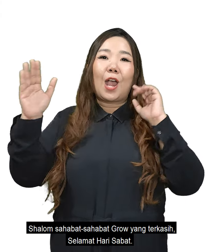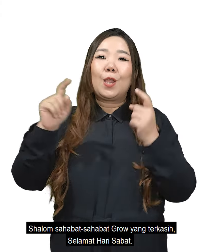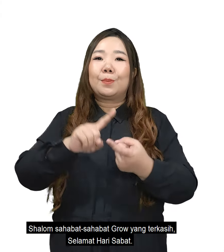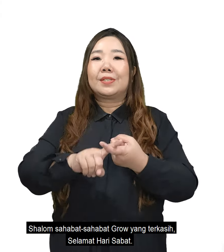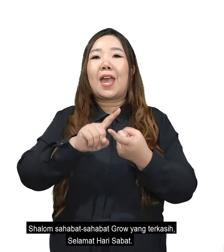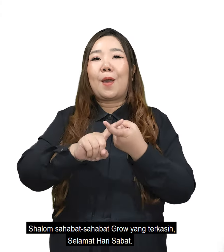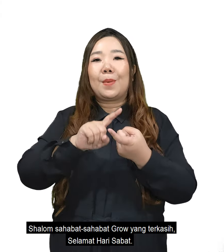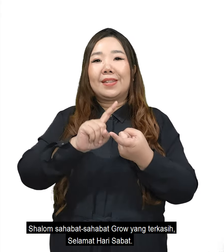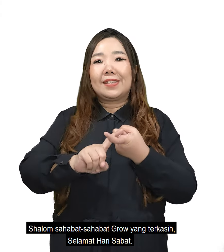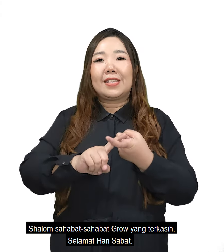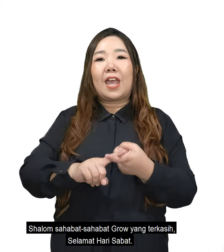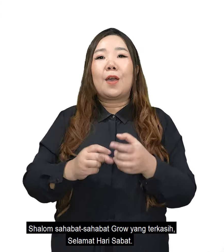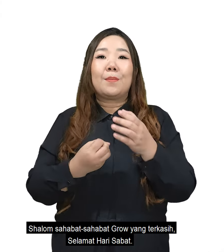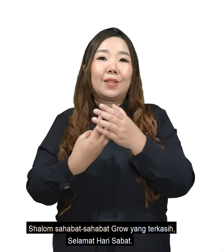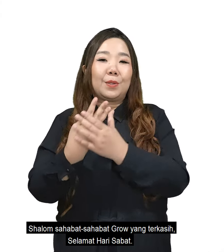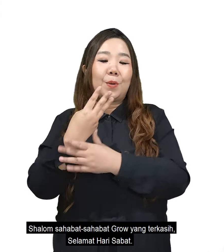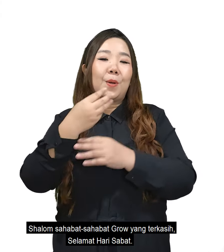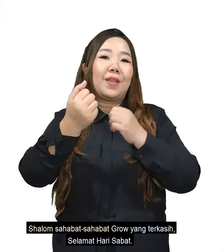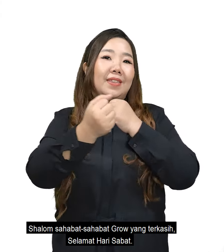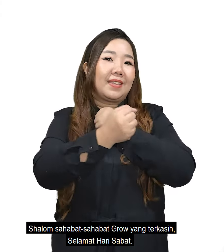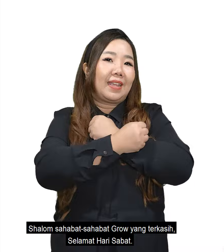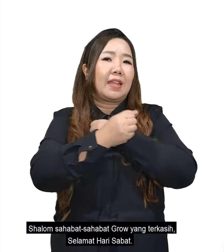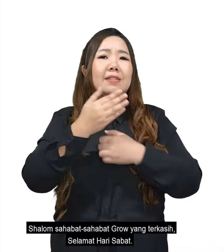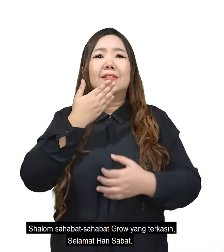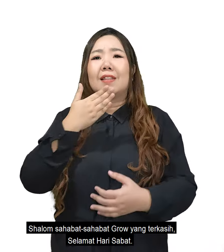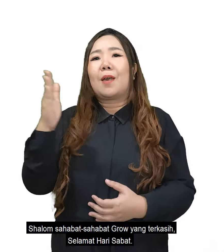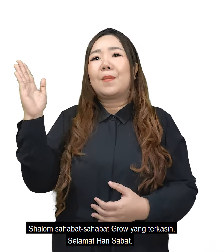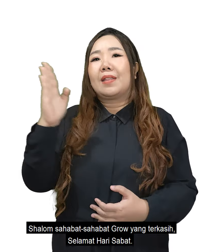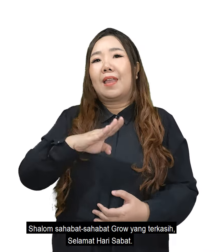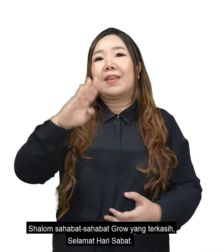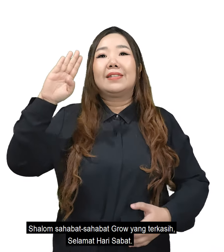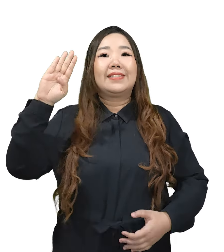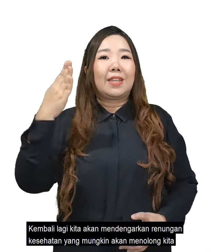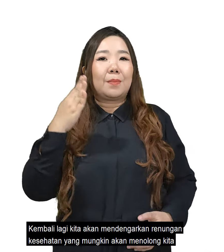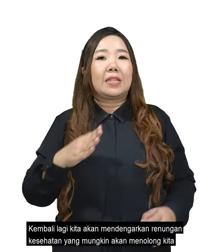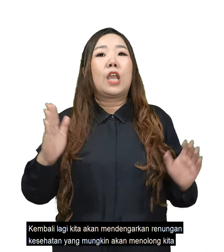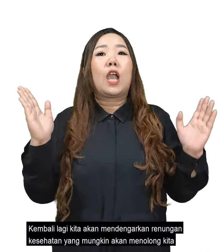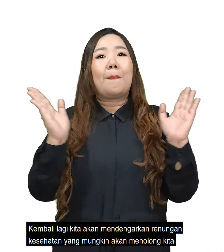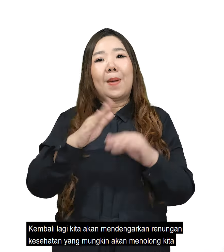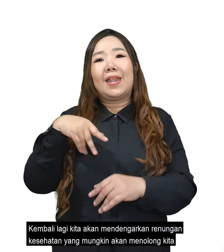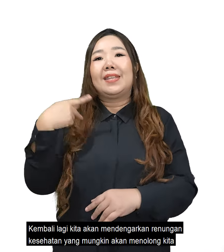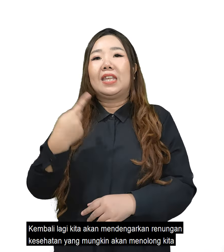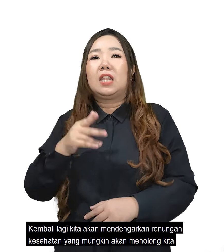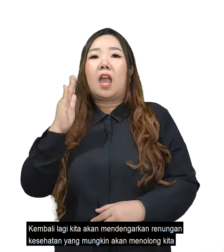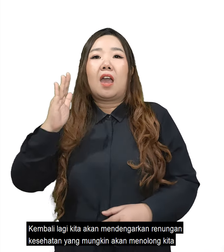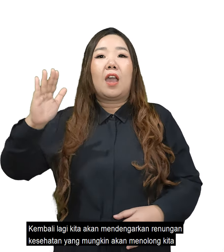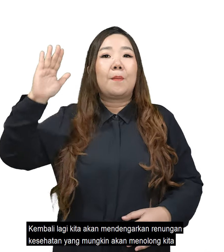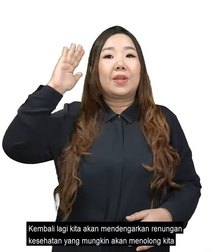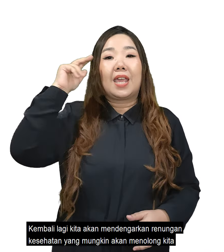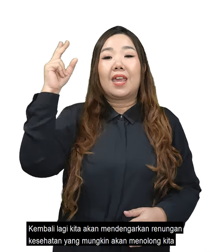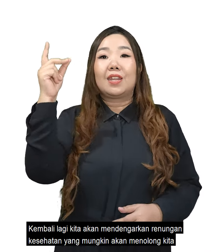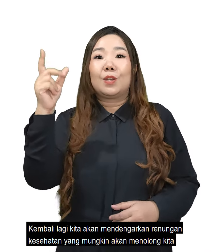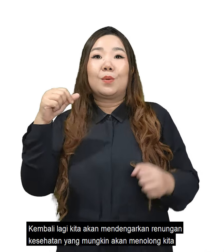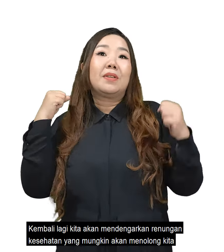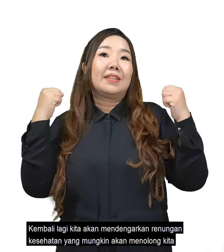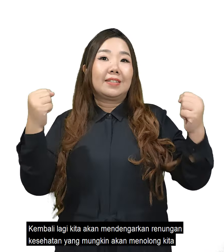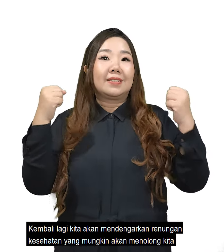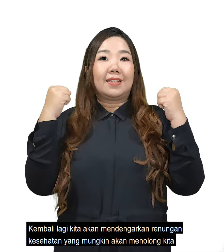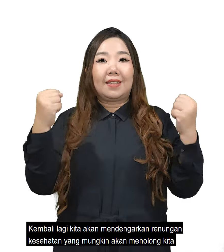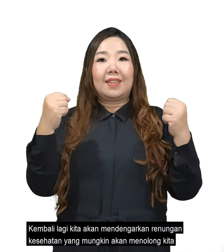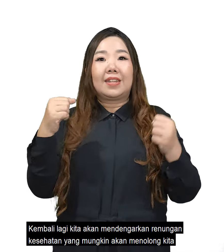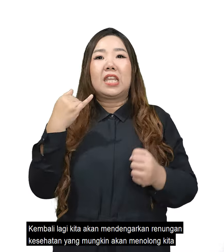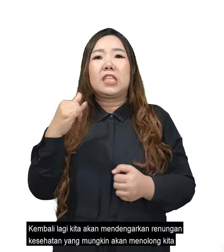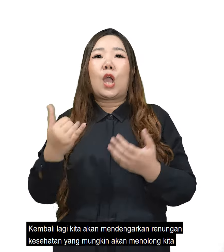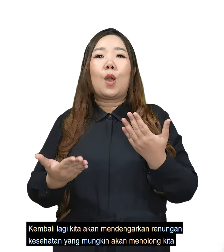Shalom sahabat-sahabat gro yang terkasih selamat hari sabat kembali lagi kita akan mendengarkan renungan